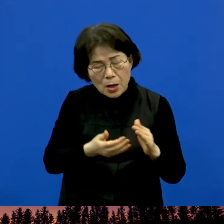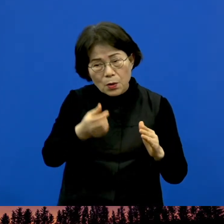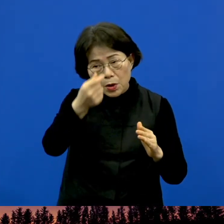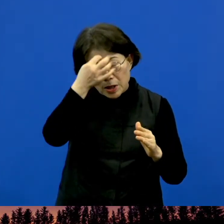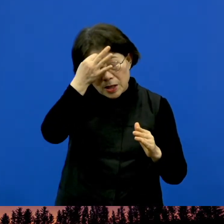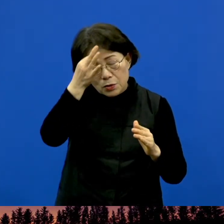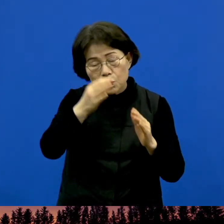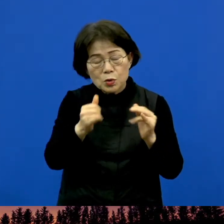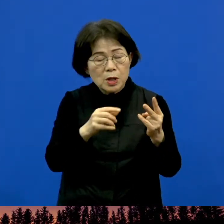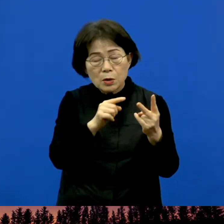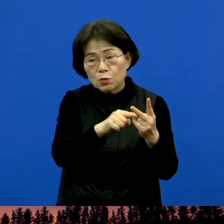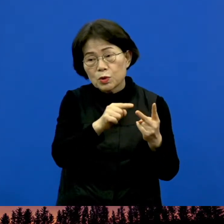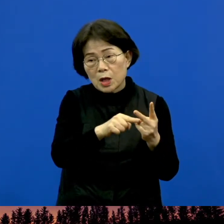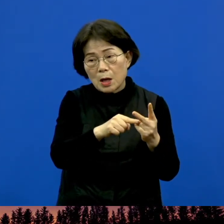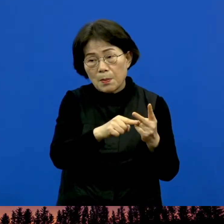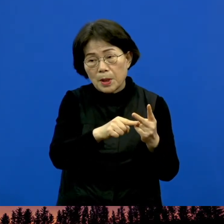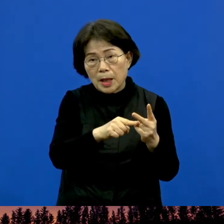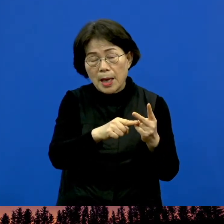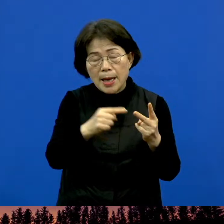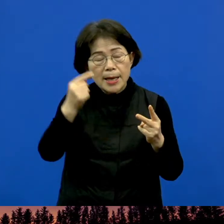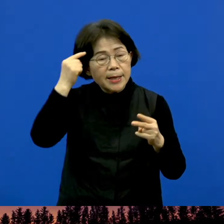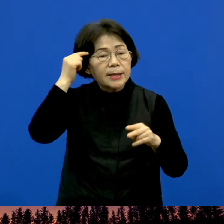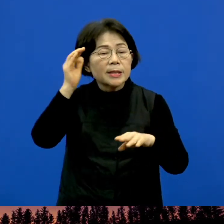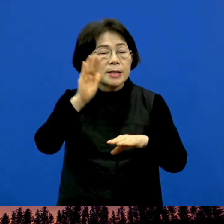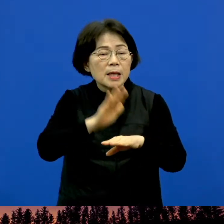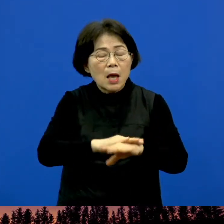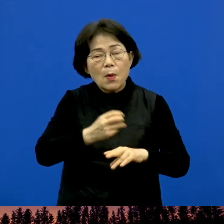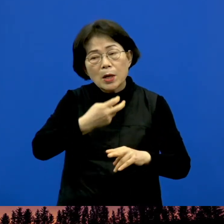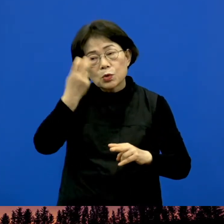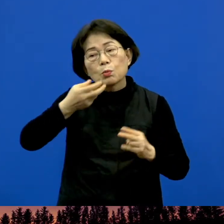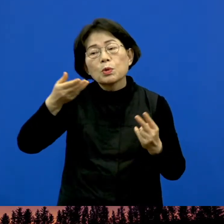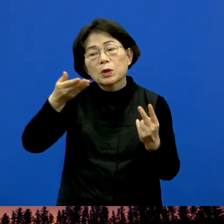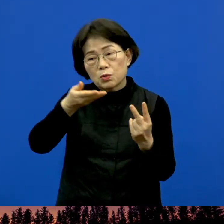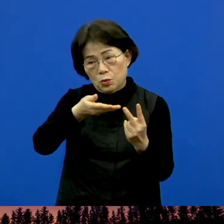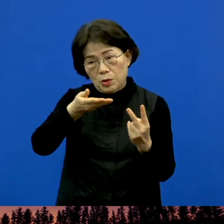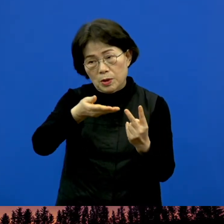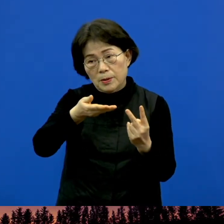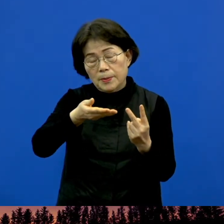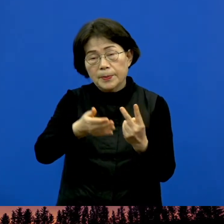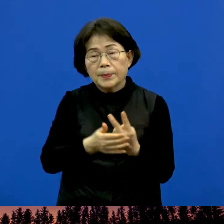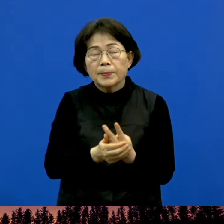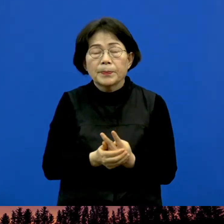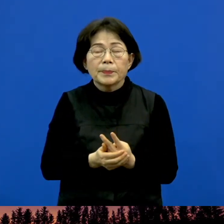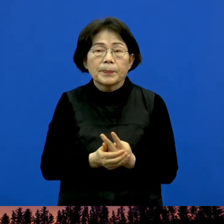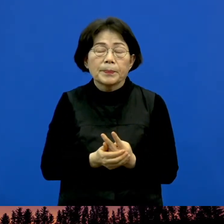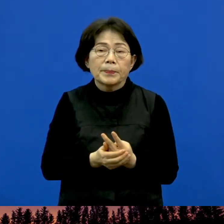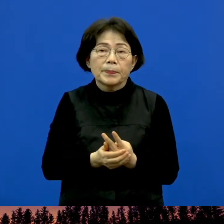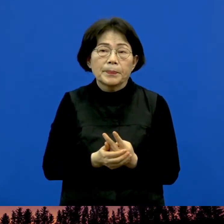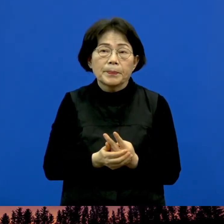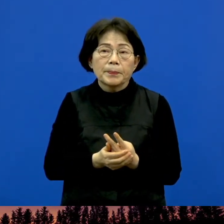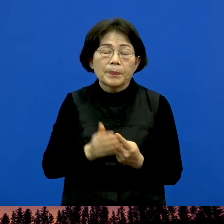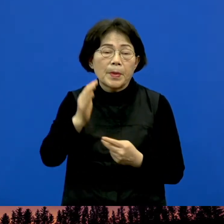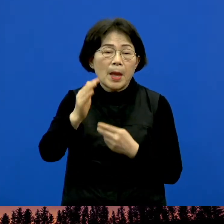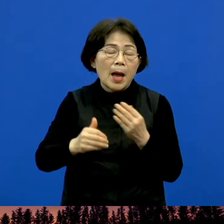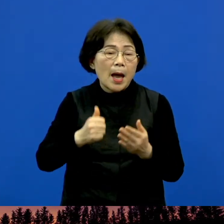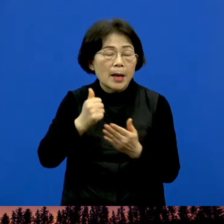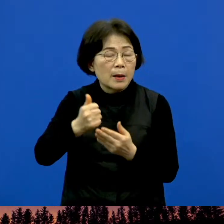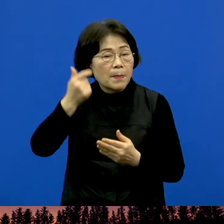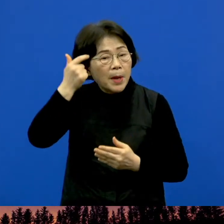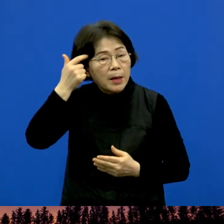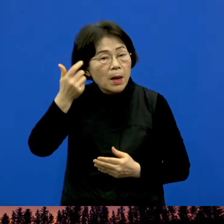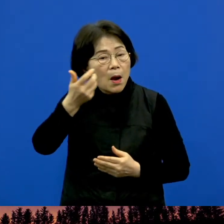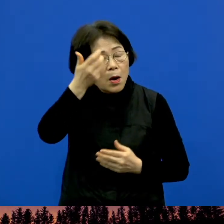그에게 그냥 한 것이 아니라 그들에게 지혜와 총명을 부어주셨다. 예. 하나님의 영을